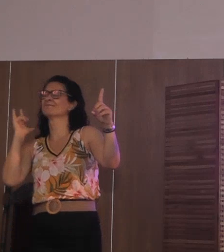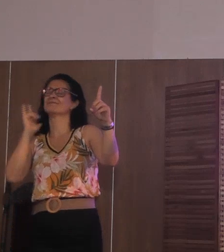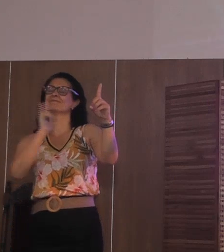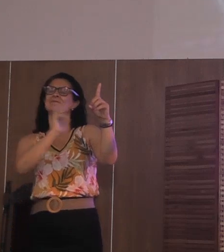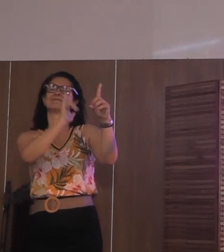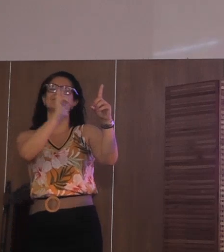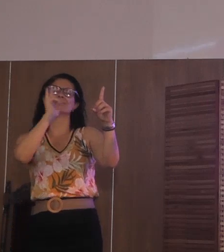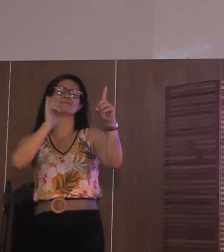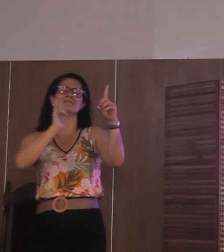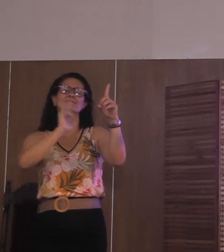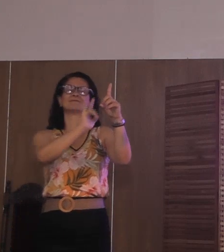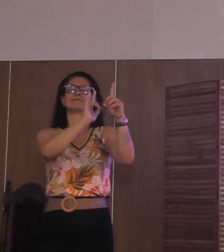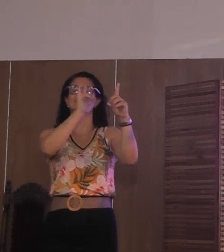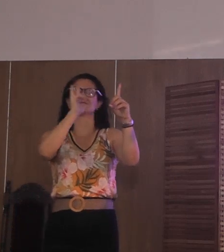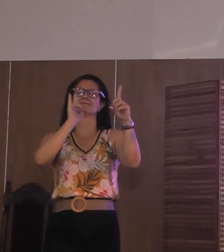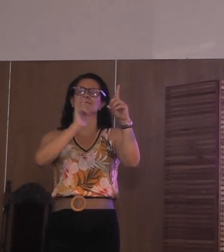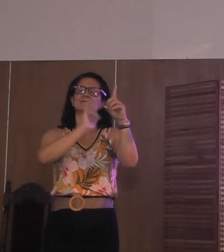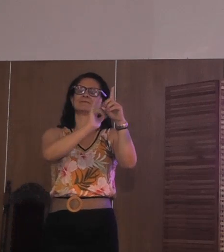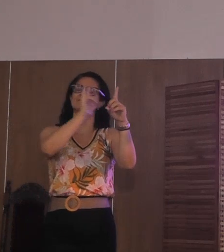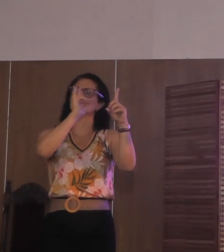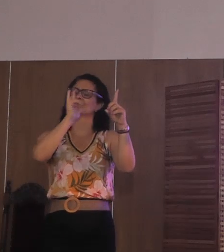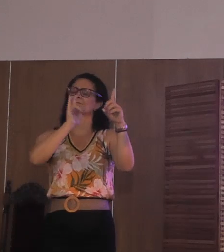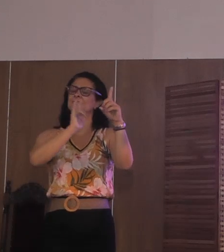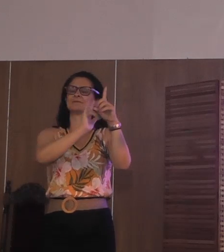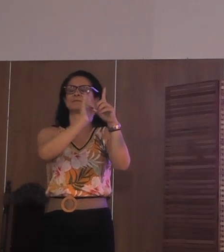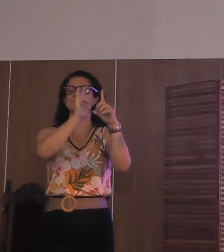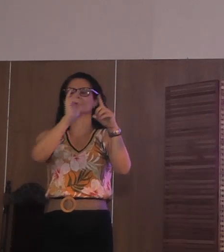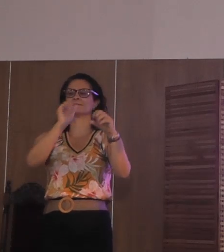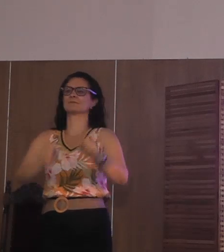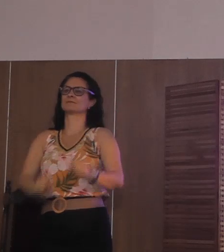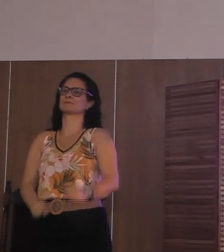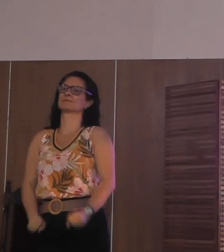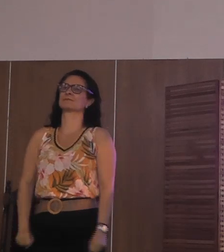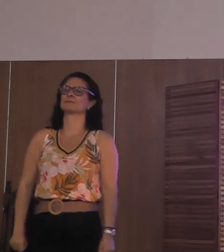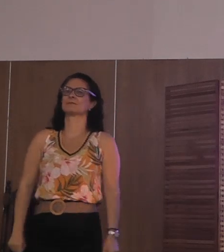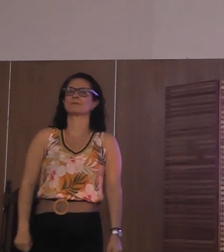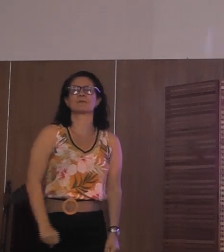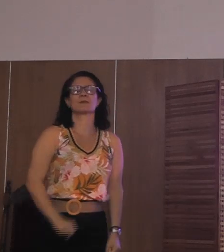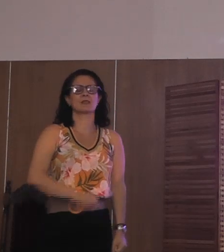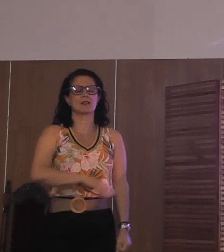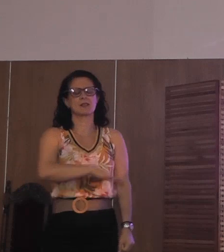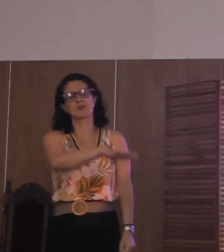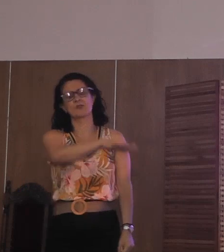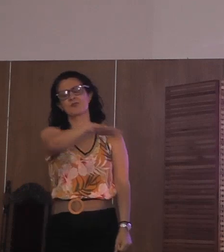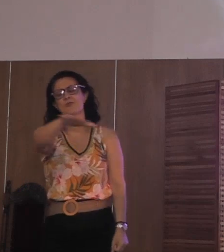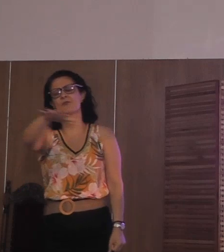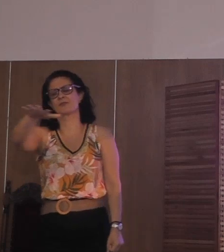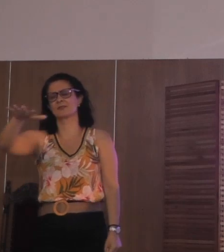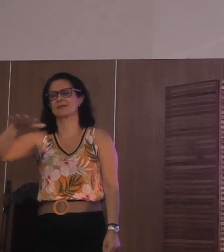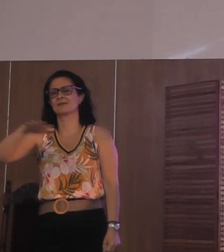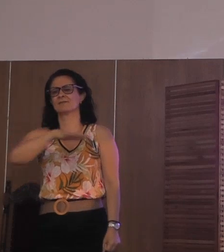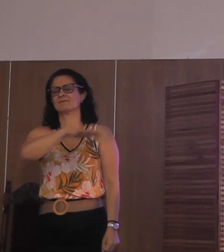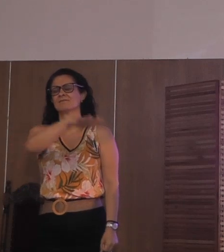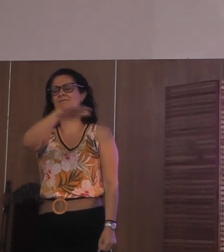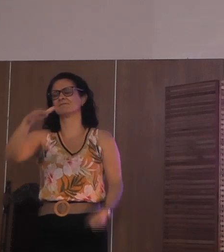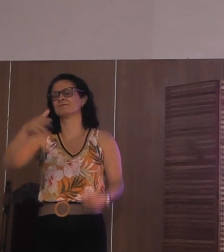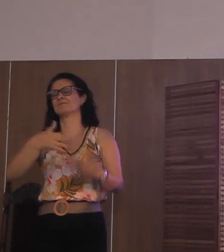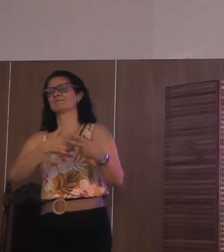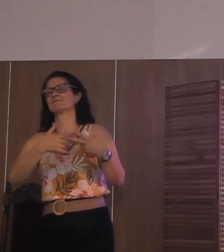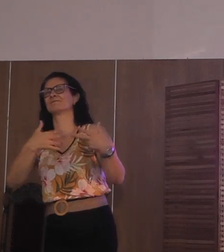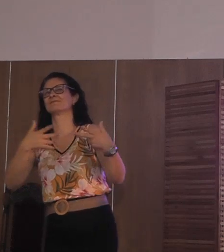Te amam. Eu creio nisso. Jesus, Bem forte. todas